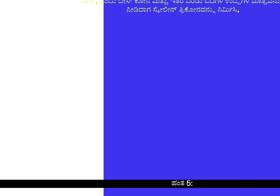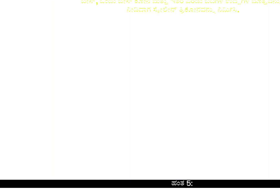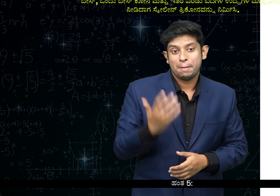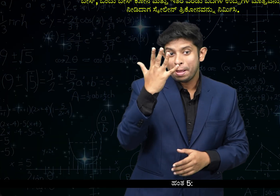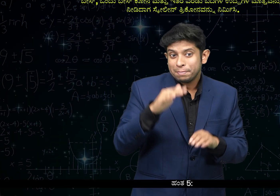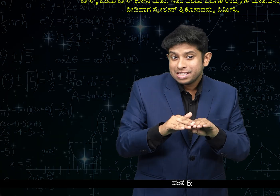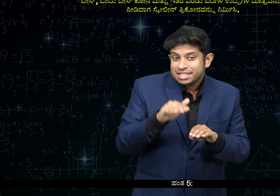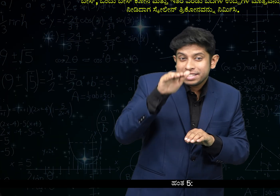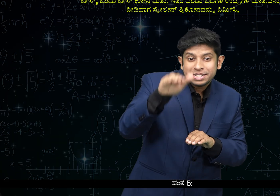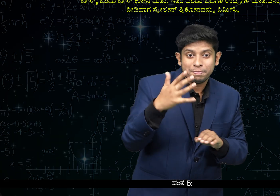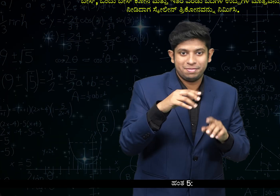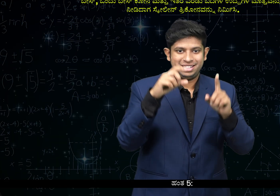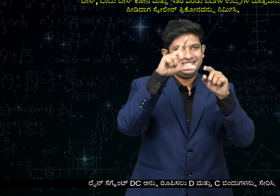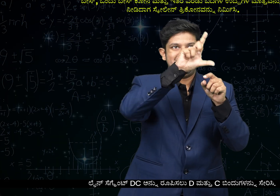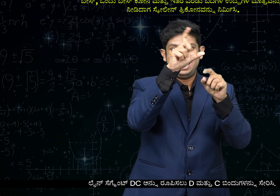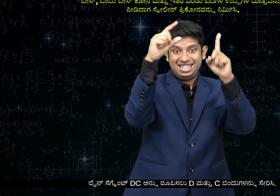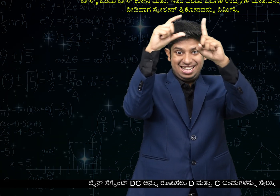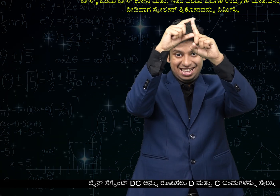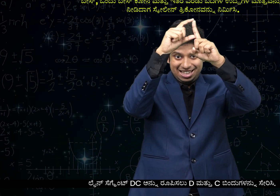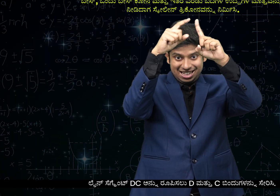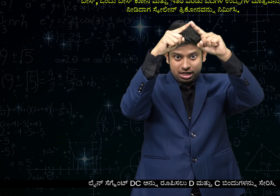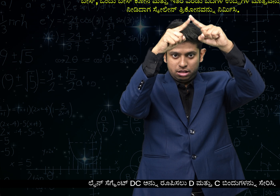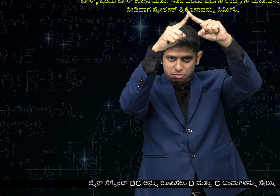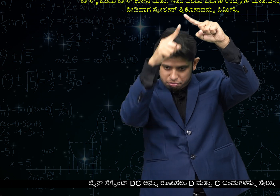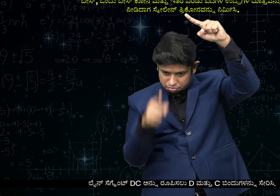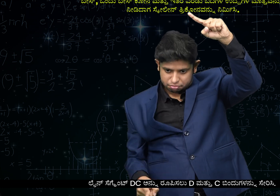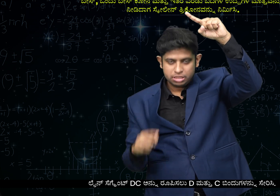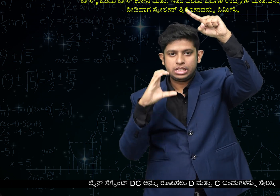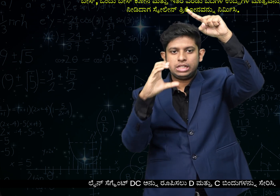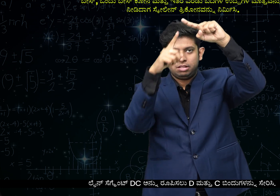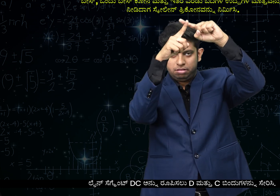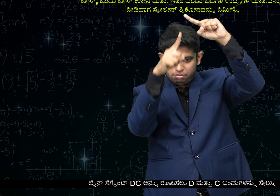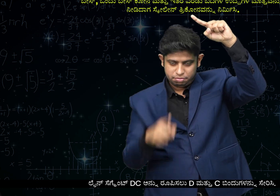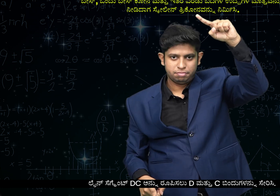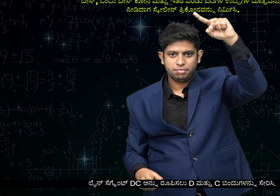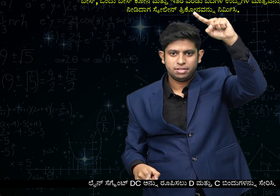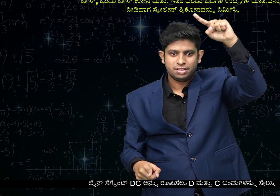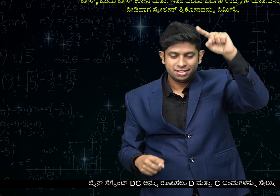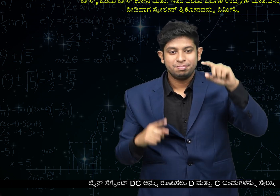ಹಂತ 5. ಲೈನ್ ಸೆಗ್ಮೆಂಟ್ BC ಅನ್ನು ರೂಪಿಸಲು D ಮತ್ತು C ಬಿಂದುಗಳನ್ನು ಸೇರಿಸಿ.